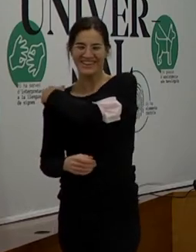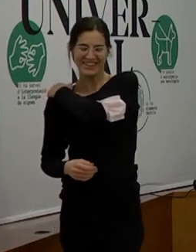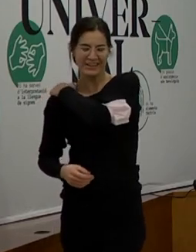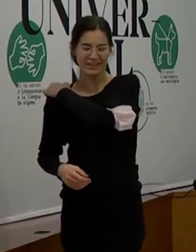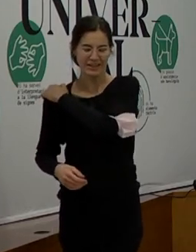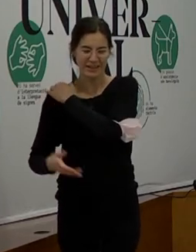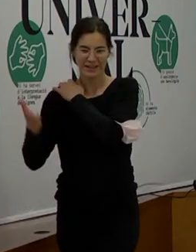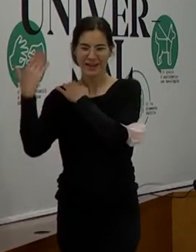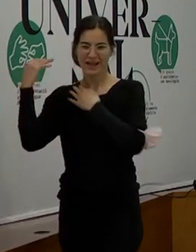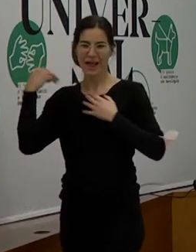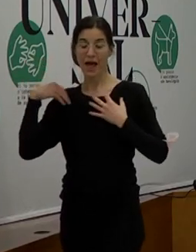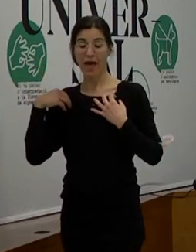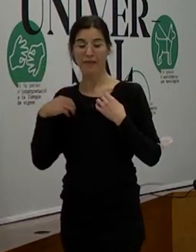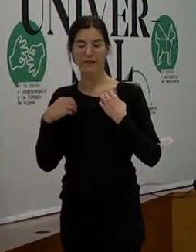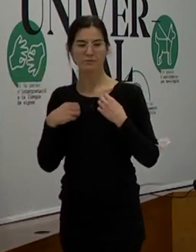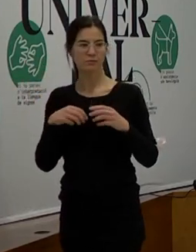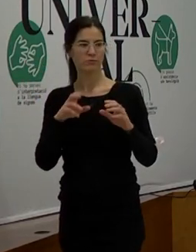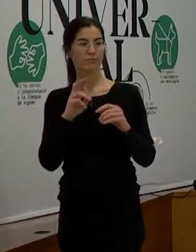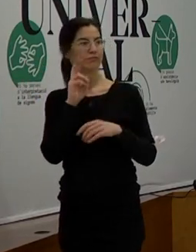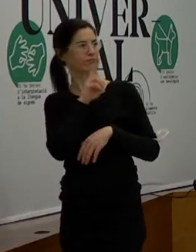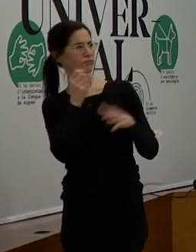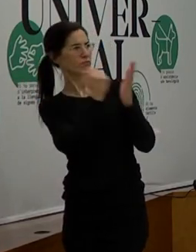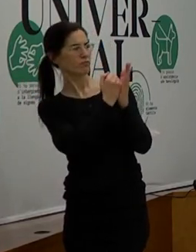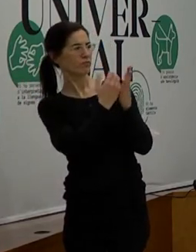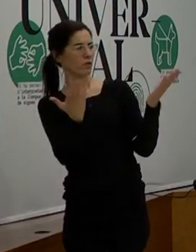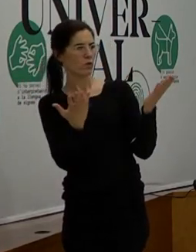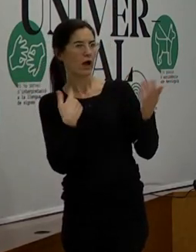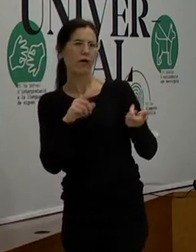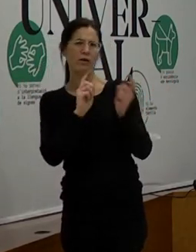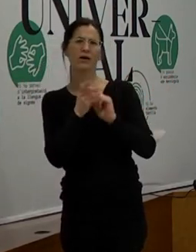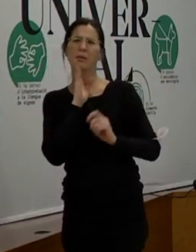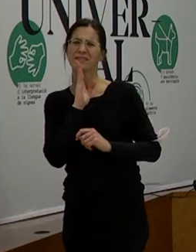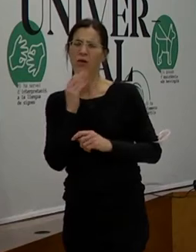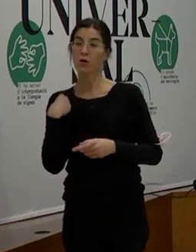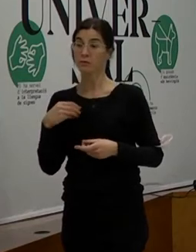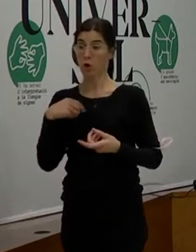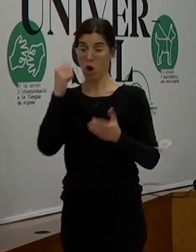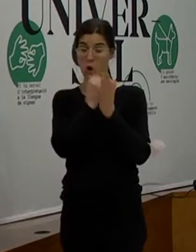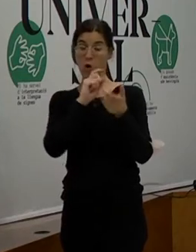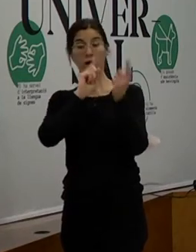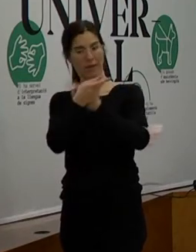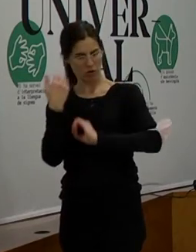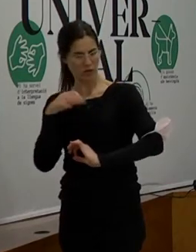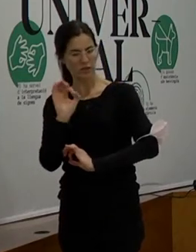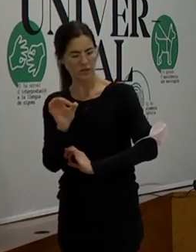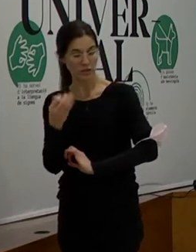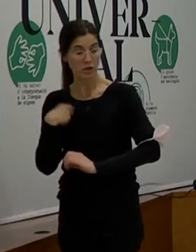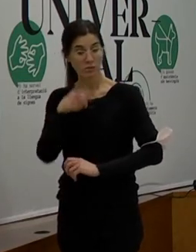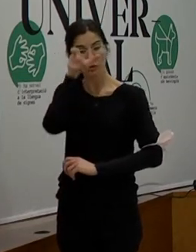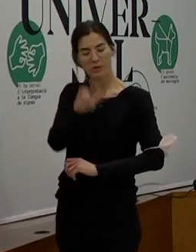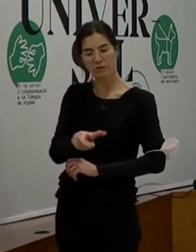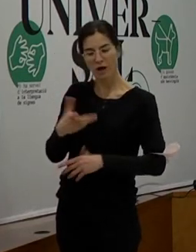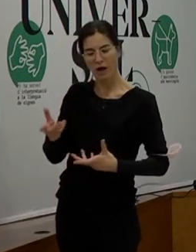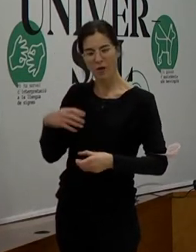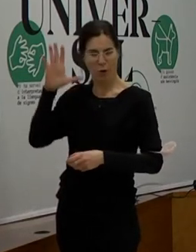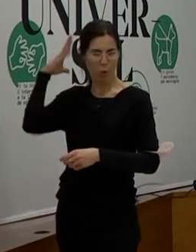Abans teníem això, el logo. Què hem fet? Hem canviat una mica el logo, hem posat a la persona que hi ha la cadira una